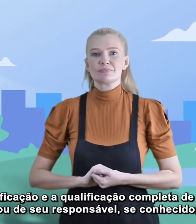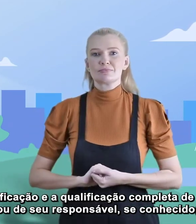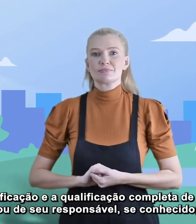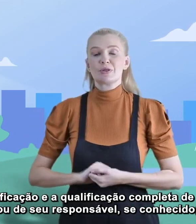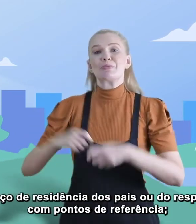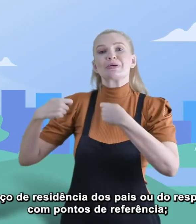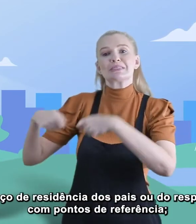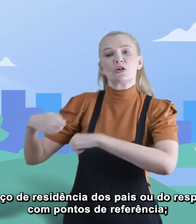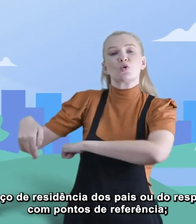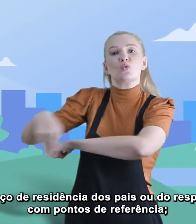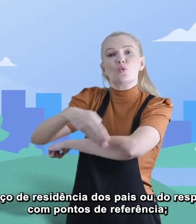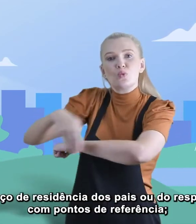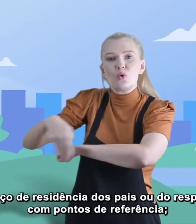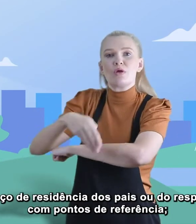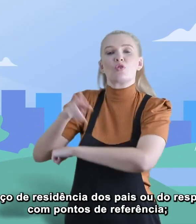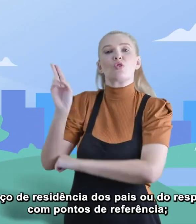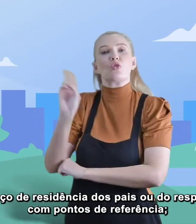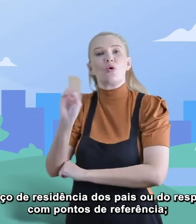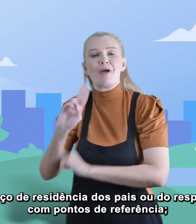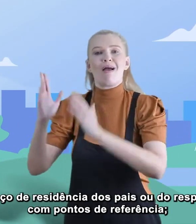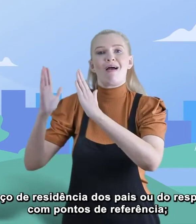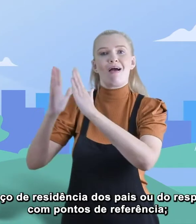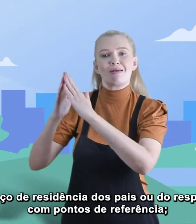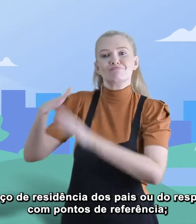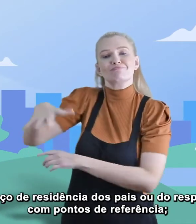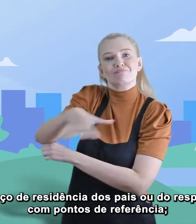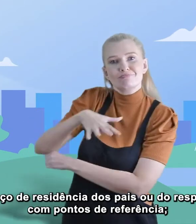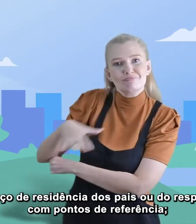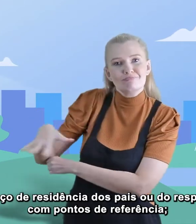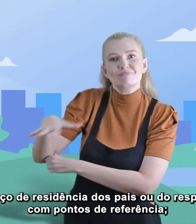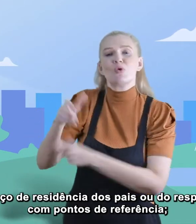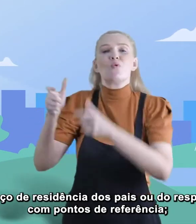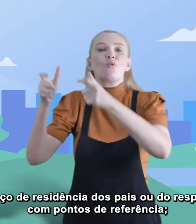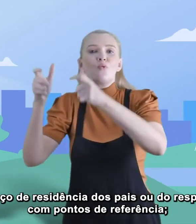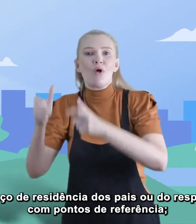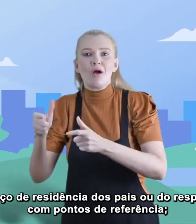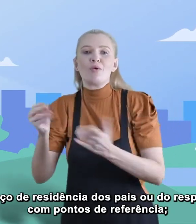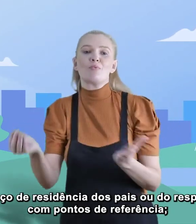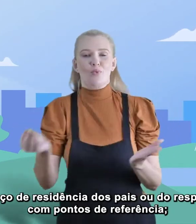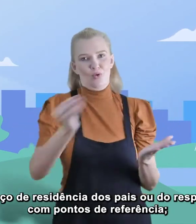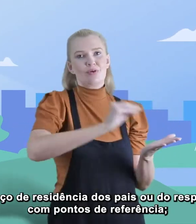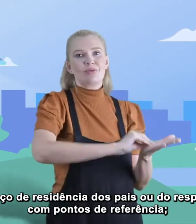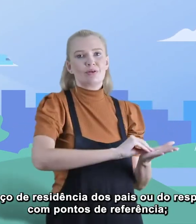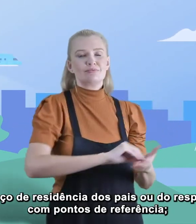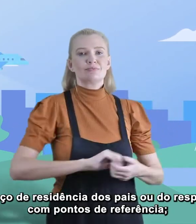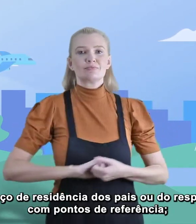O endereço de residência dos pais ou do responsável, com pontos de referência.